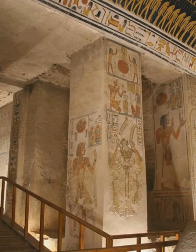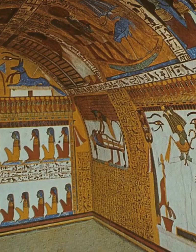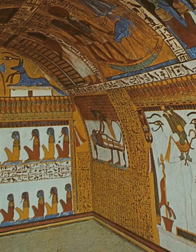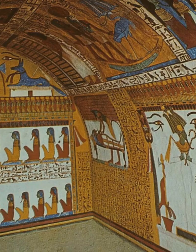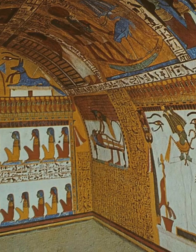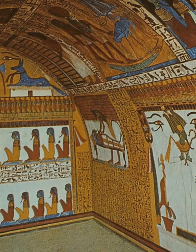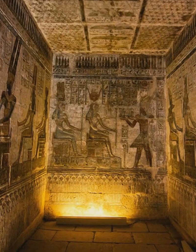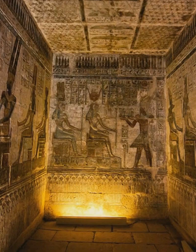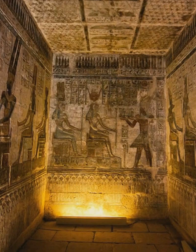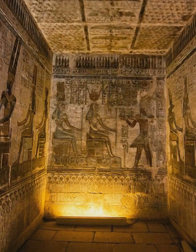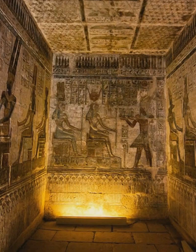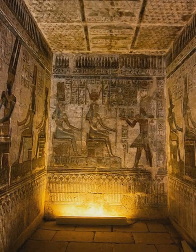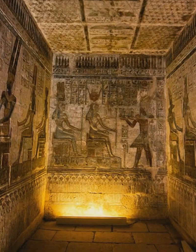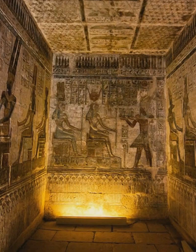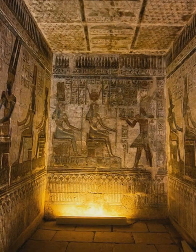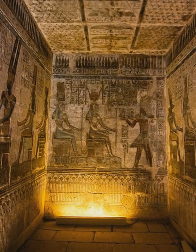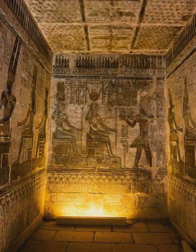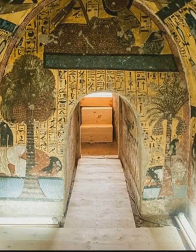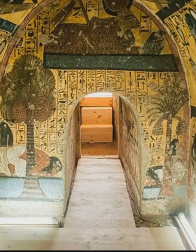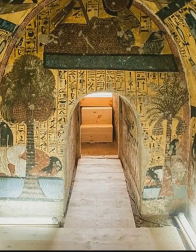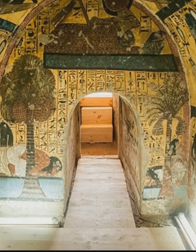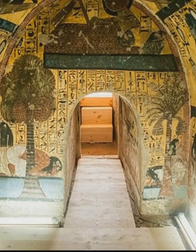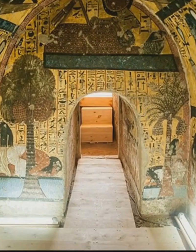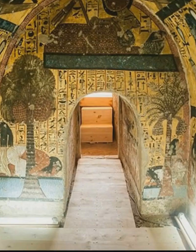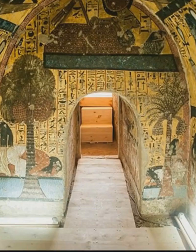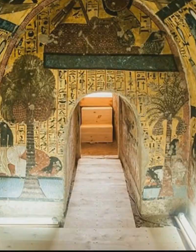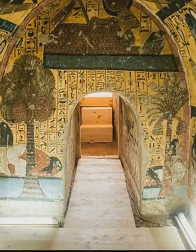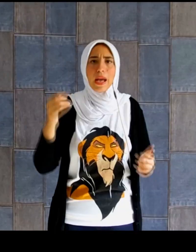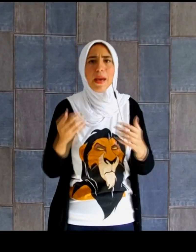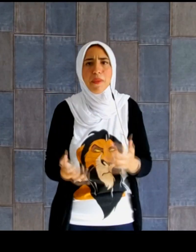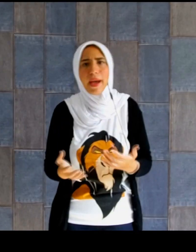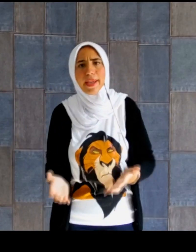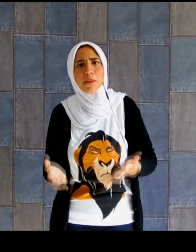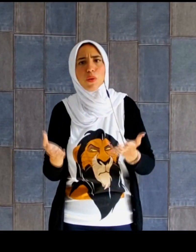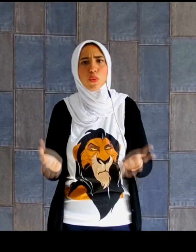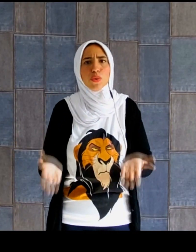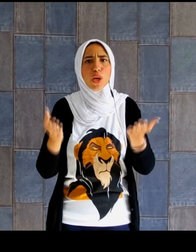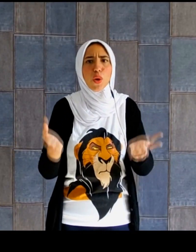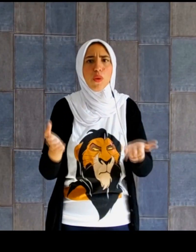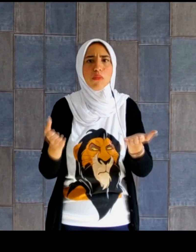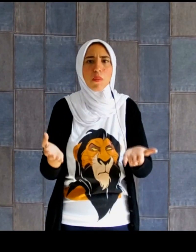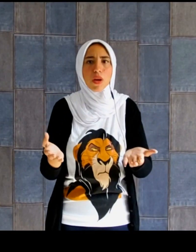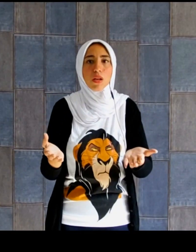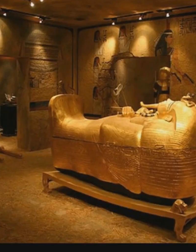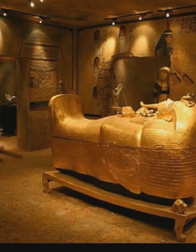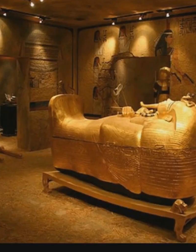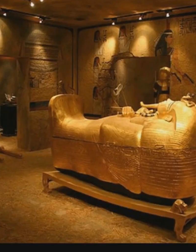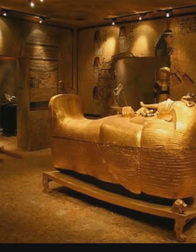المقبرة الا ومرسوم عليه او منقوش سواء يمينك شمالك او في السقف اهم حاجة موجودة جوه المقبرة المومية